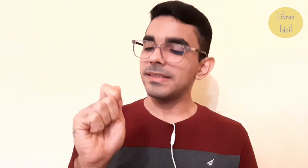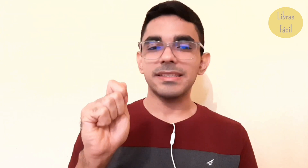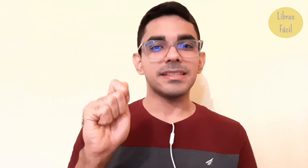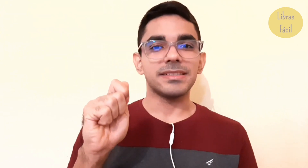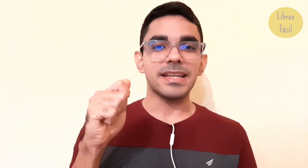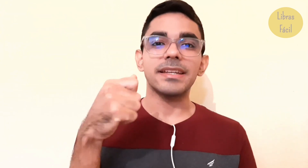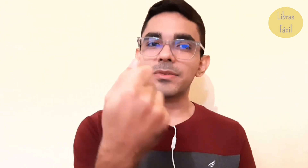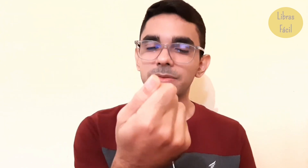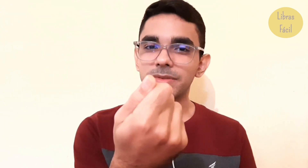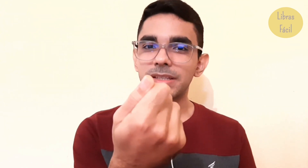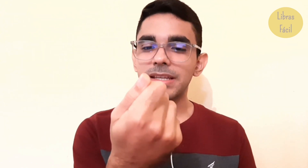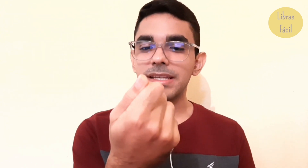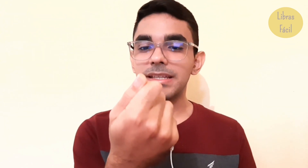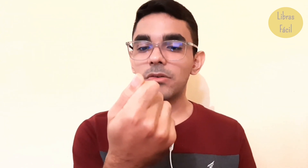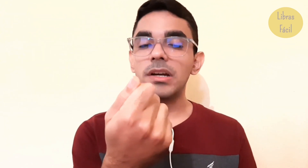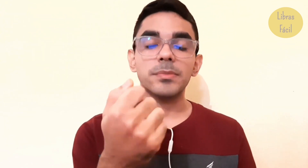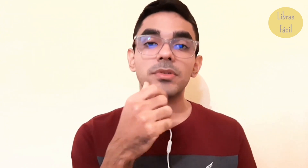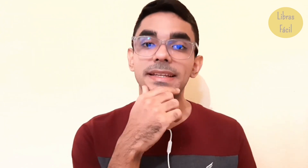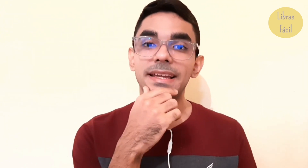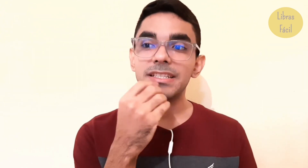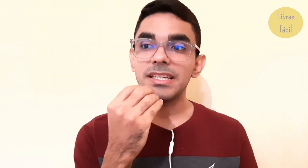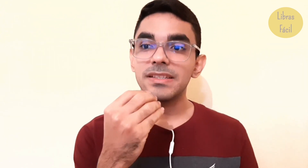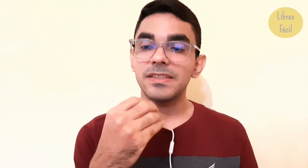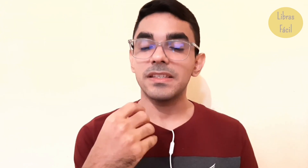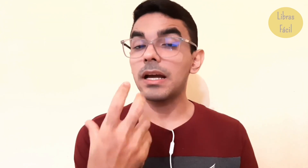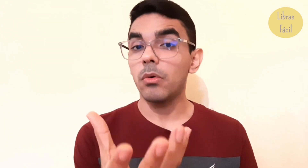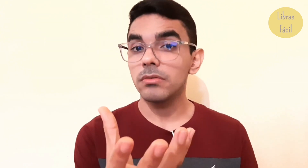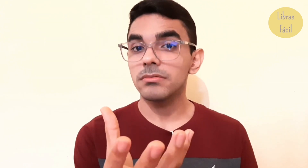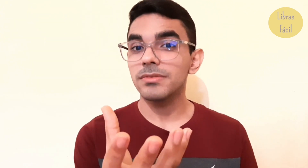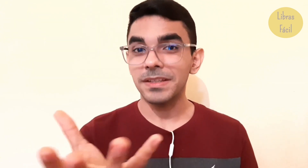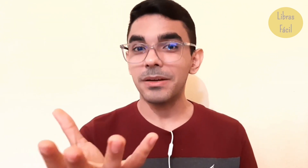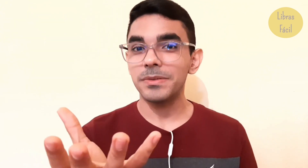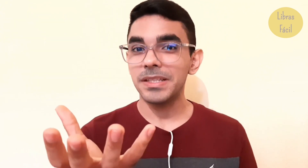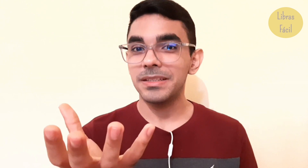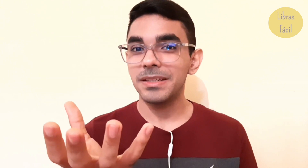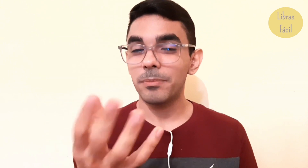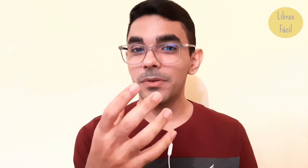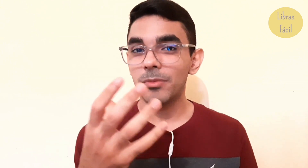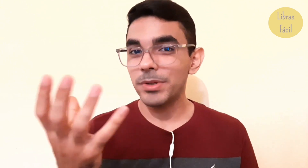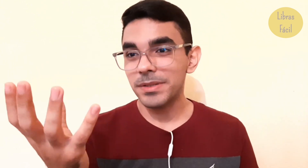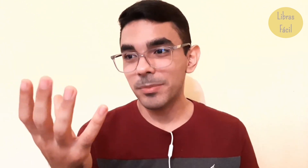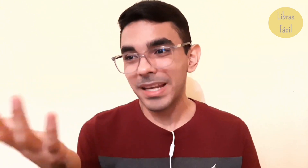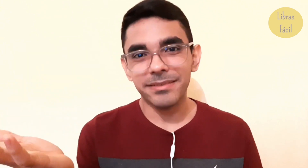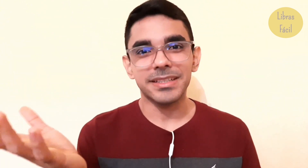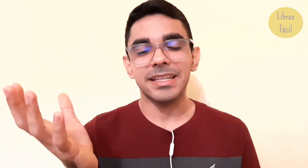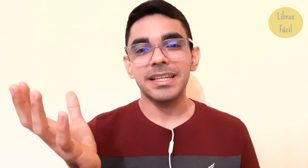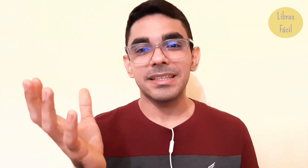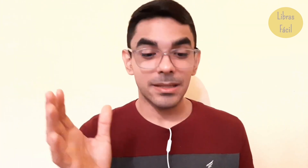Esse gesto, ele corresponde à ideia de sinal. Sinal, sim. Como, por exemplo, palavra, né? Na Libras nós não